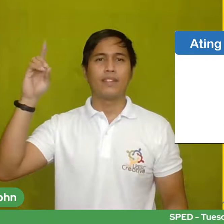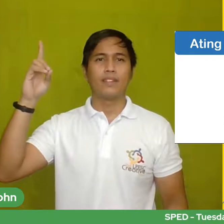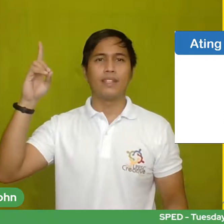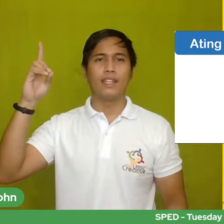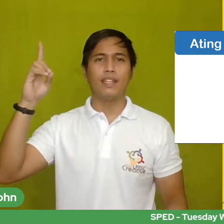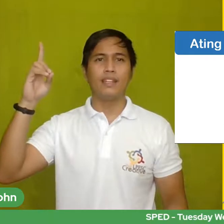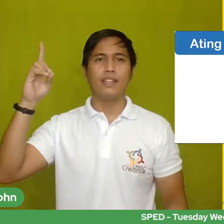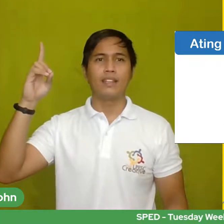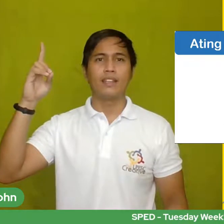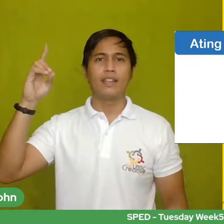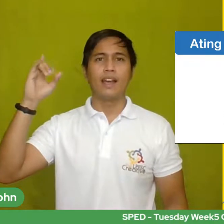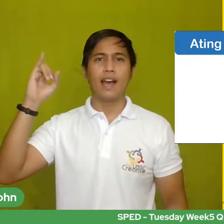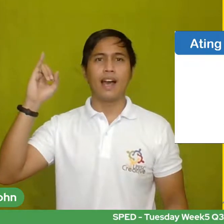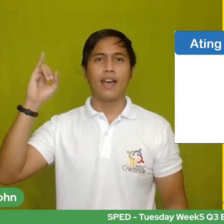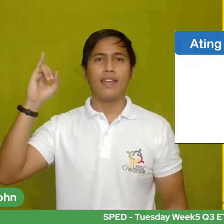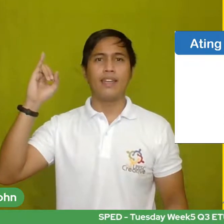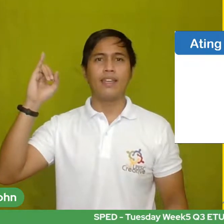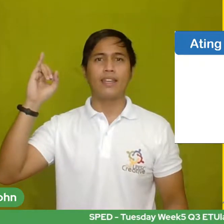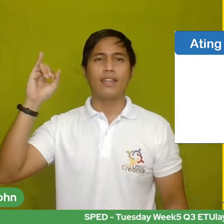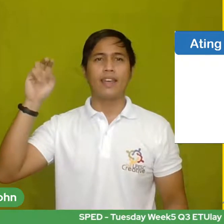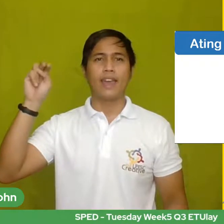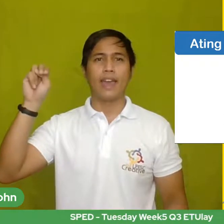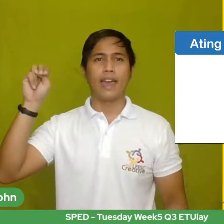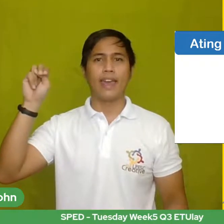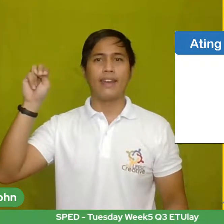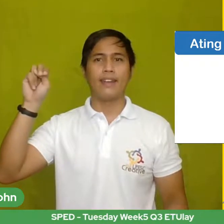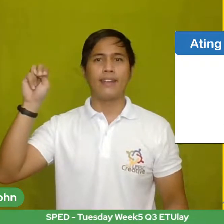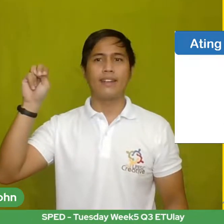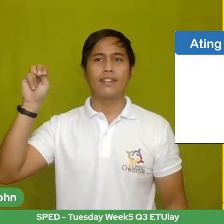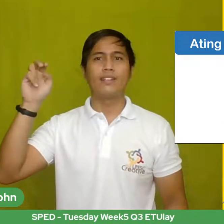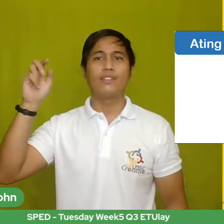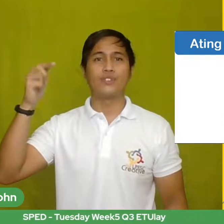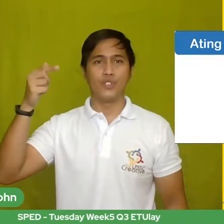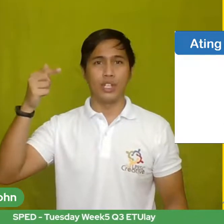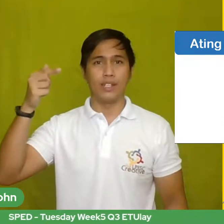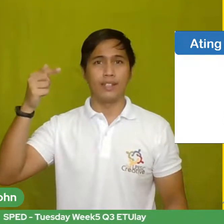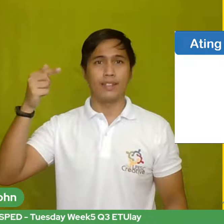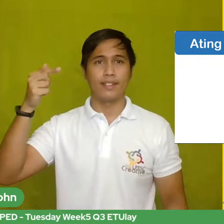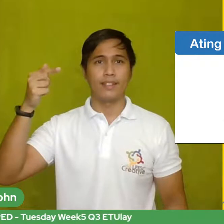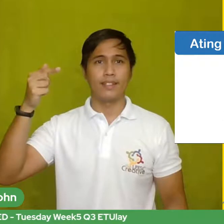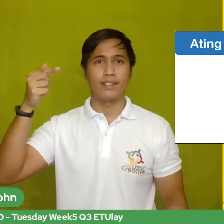D. I. N. G.